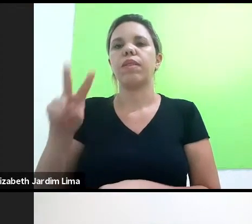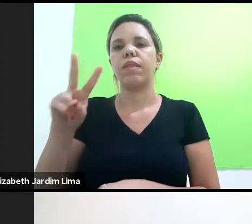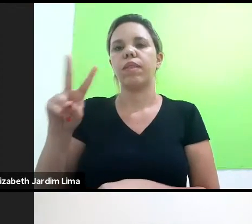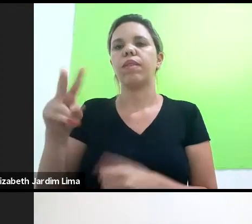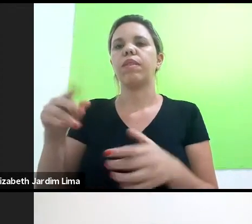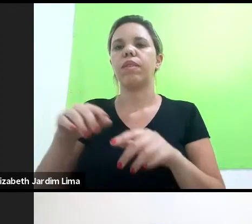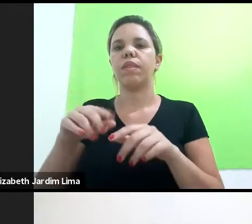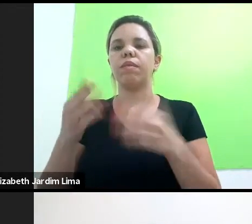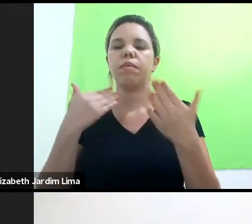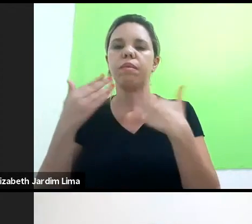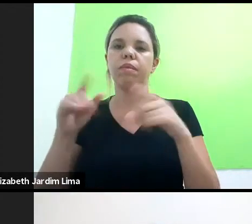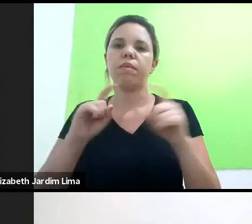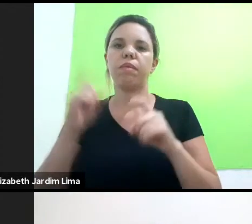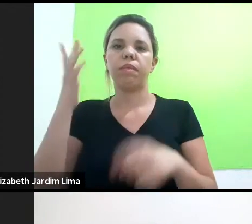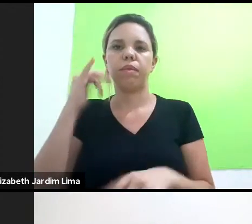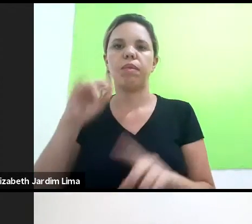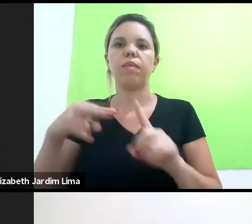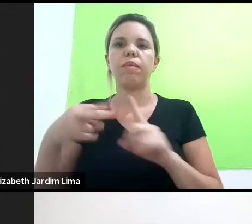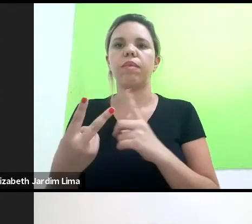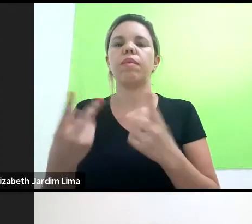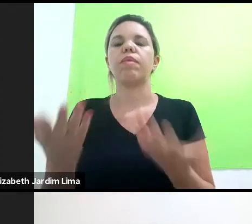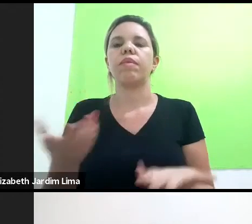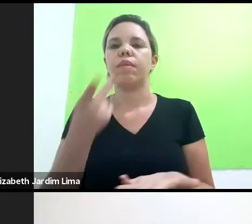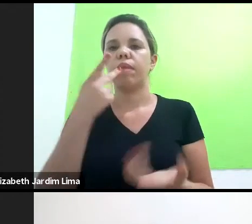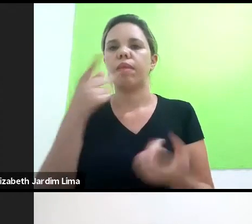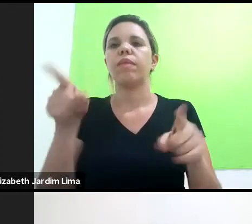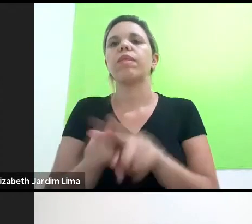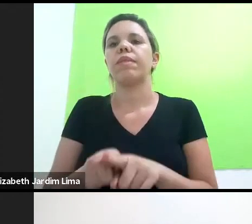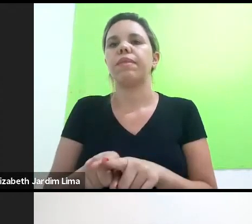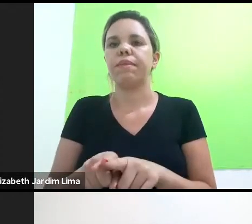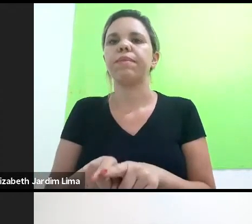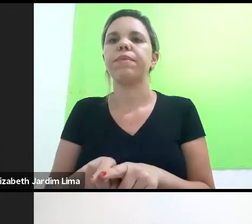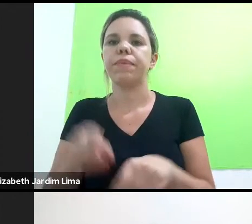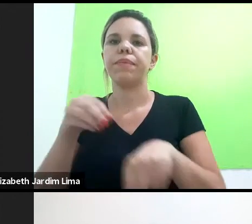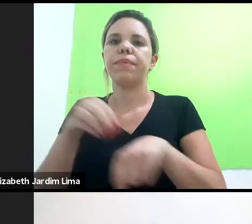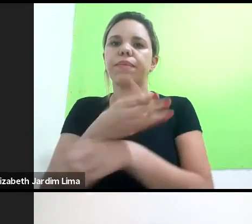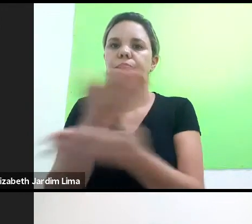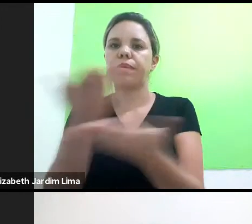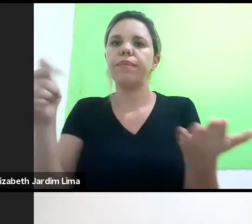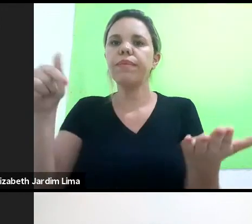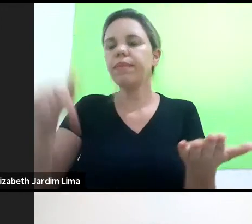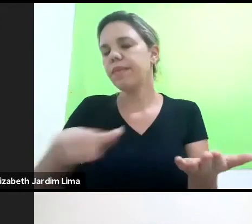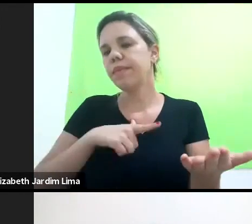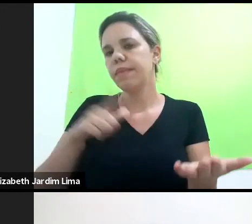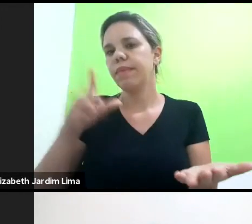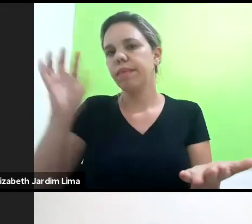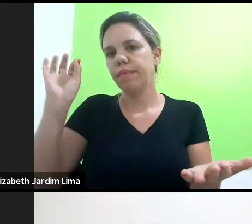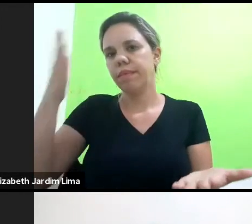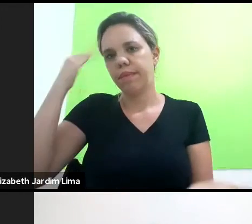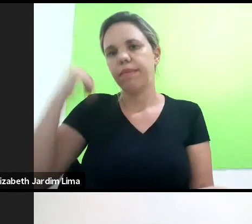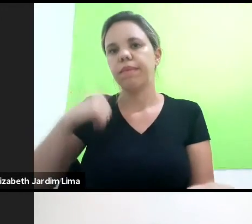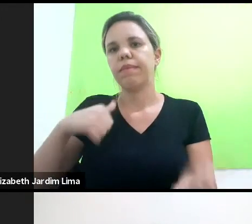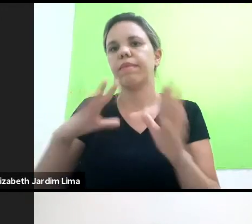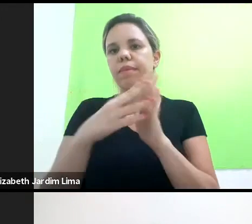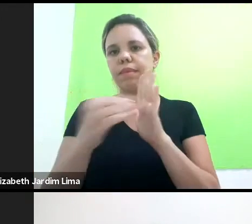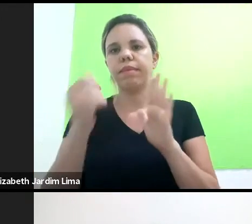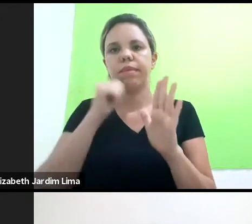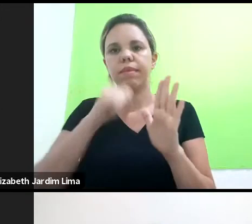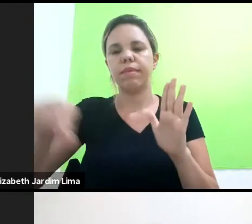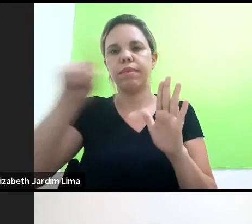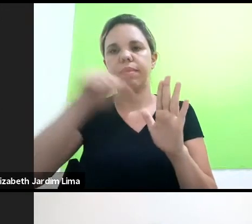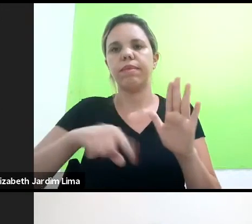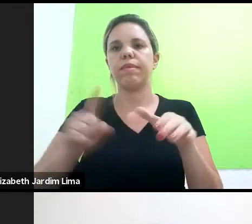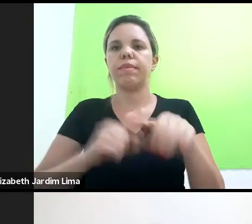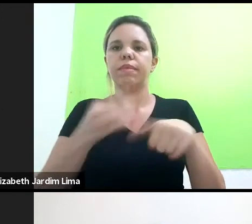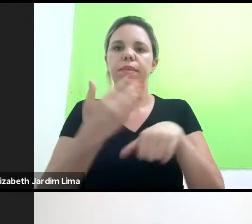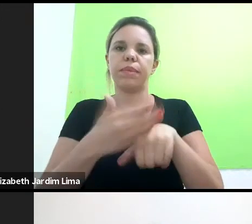tarde. Então, a gente tem expectativa de tocar nisso também. E trazer vocês aqui, eu tenho certeza que inspiram as mulheres que compõem as clínicas e os